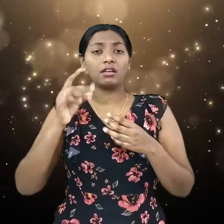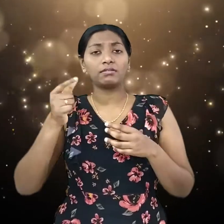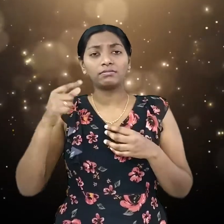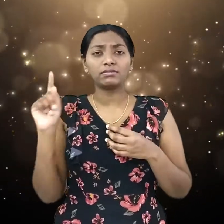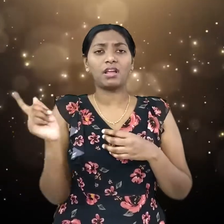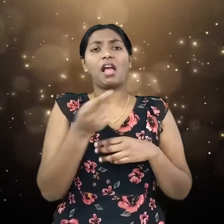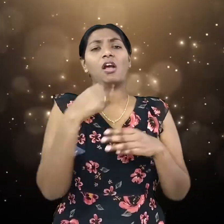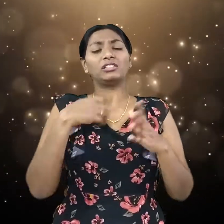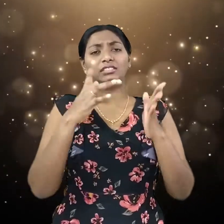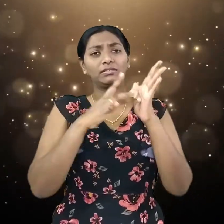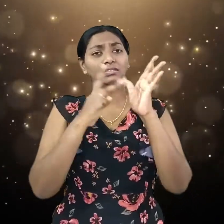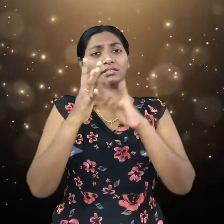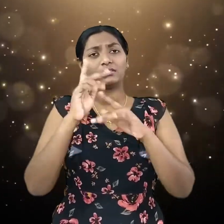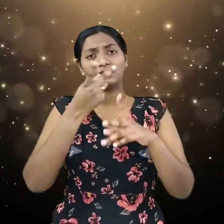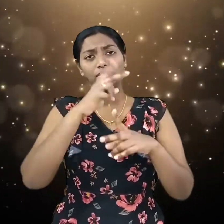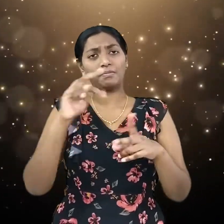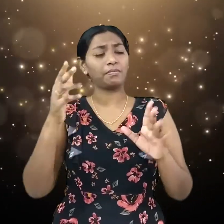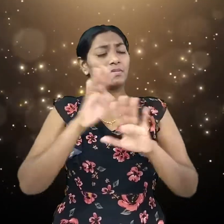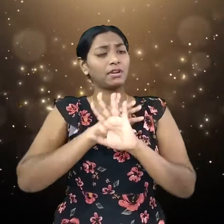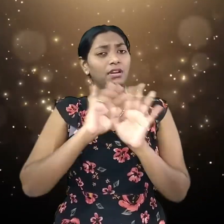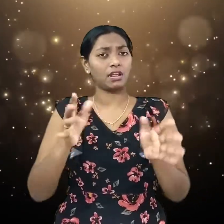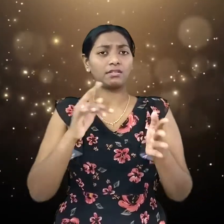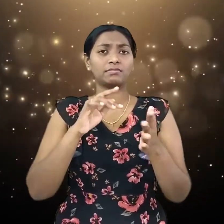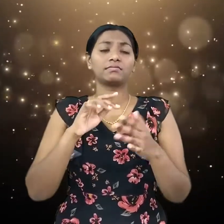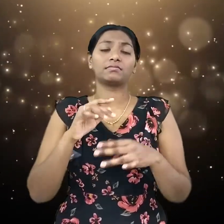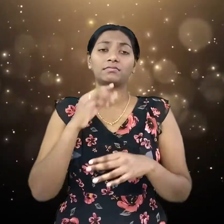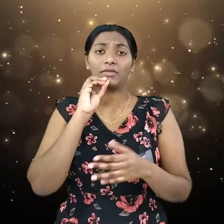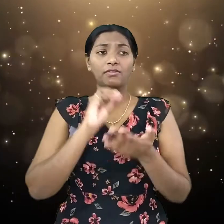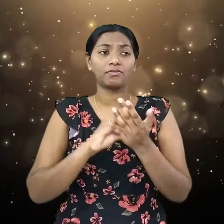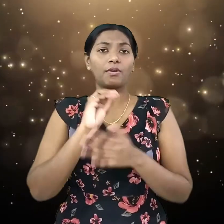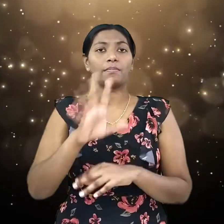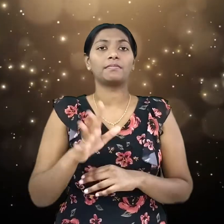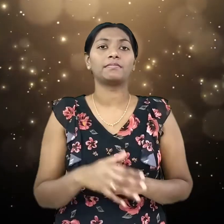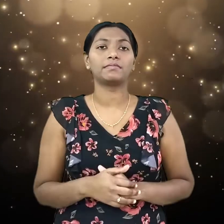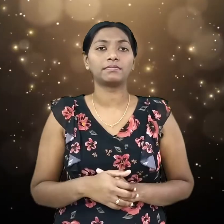से जाने का और वापस नहीं आने का यीशु मसीह के नाम।